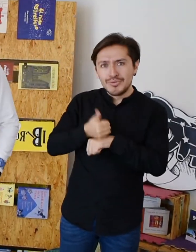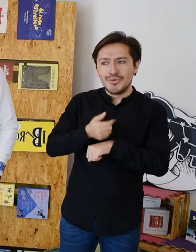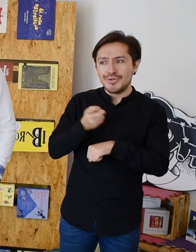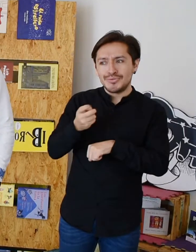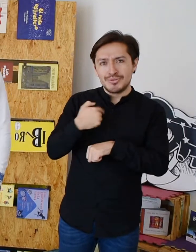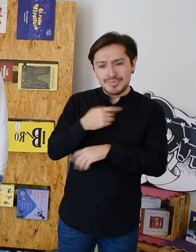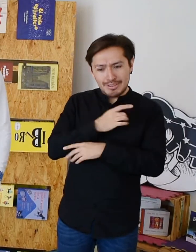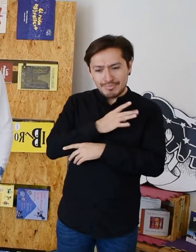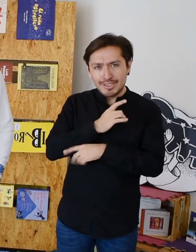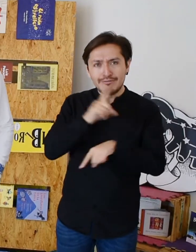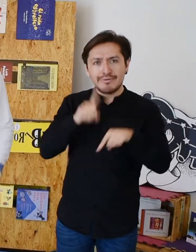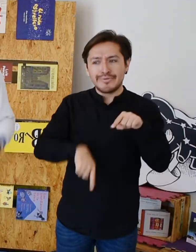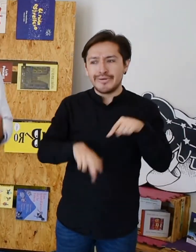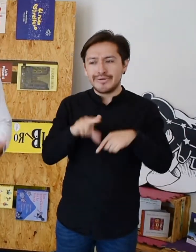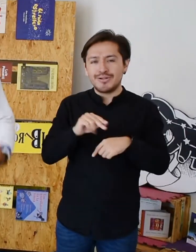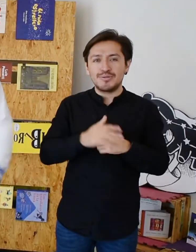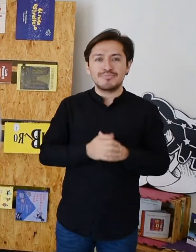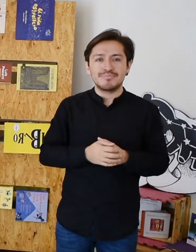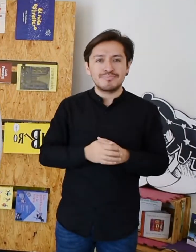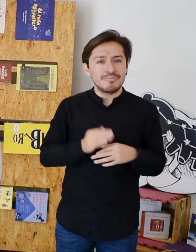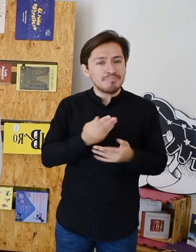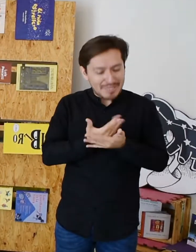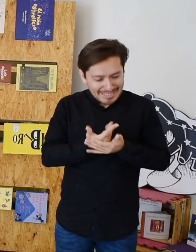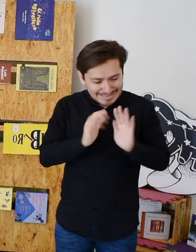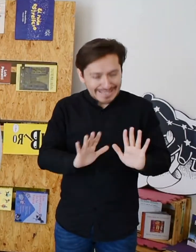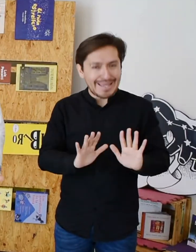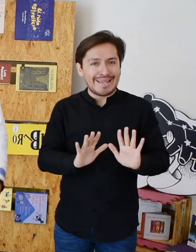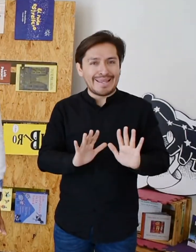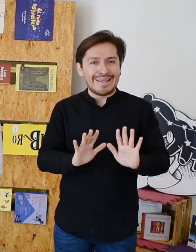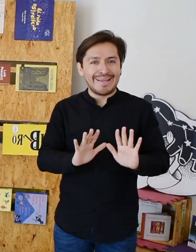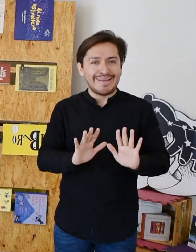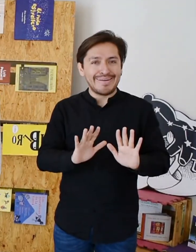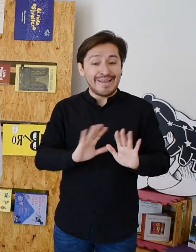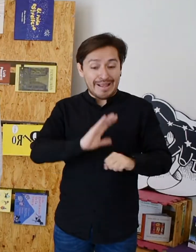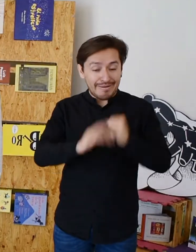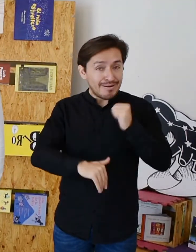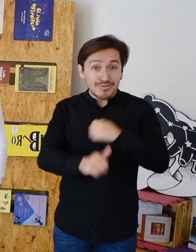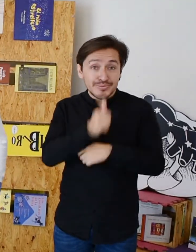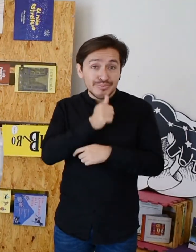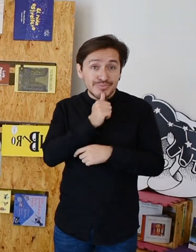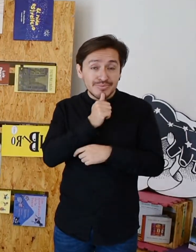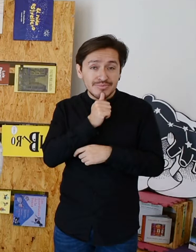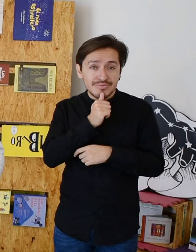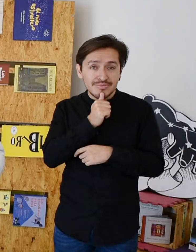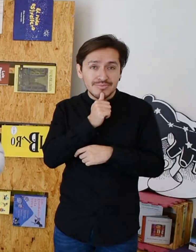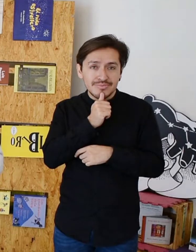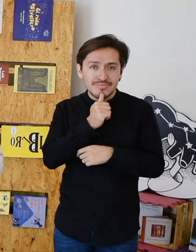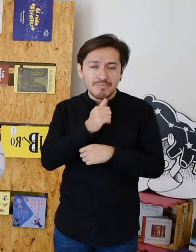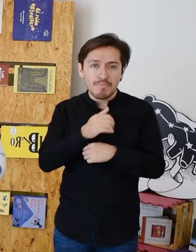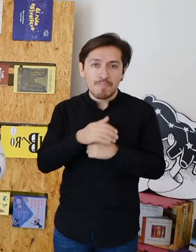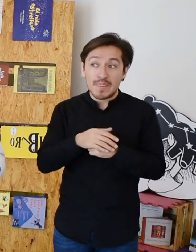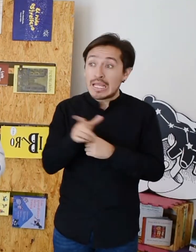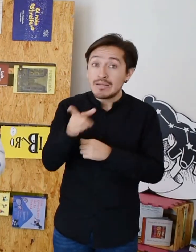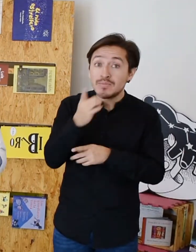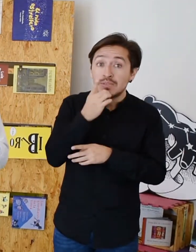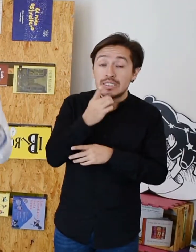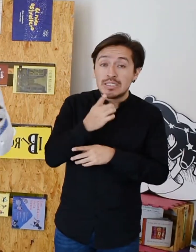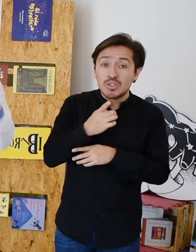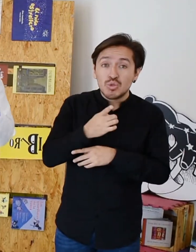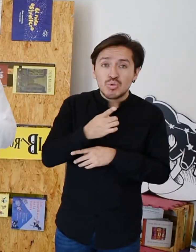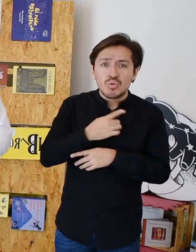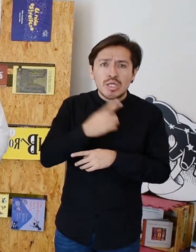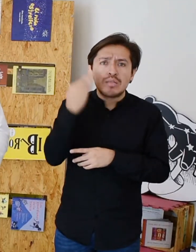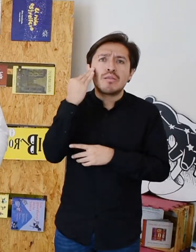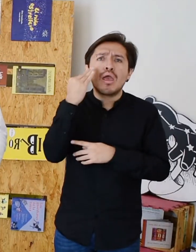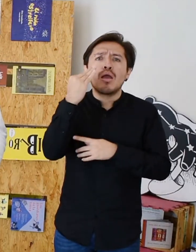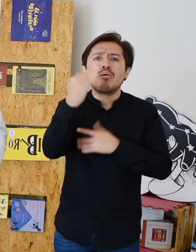me está quitando el miedo. ¡Espérate pues, hombre! ¡Todavía no acaba! Me dijo que